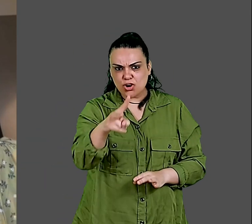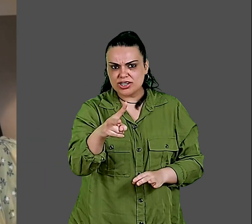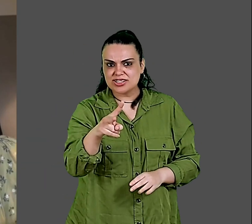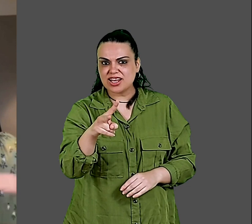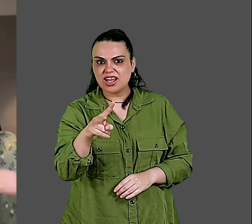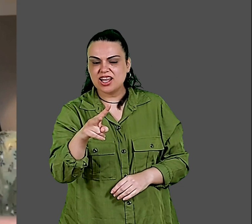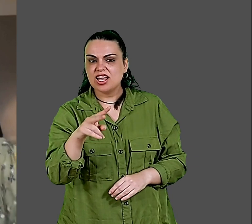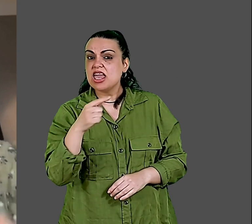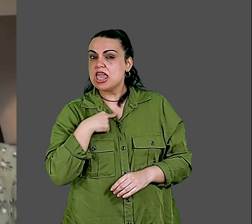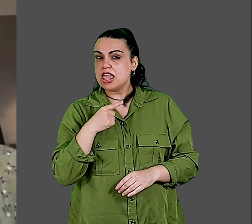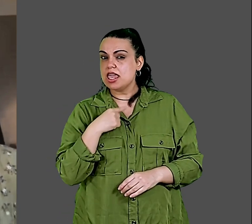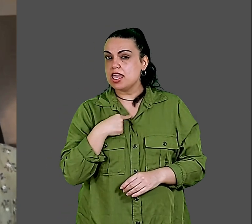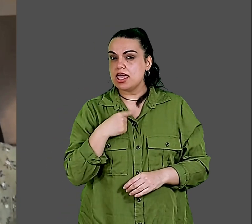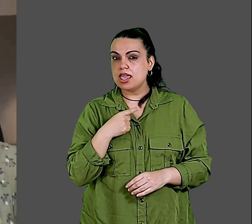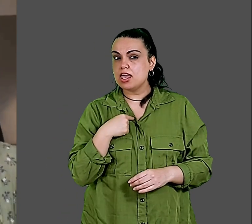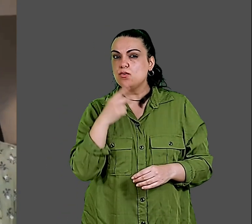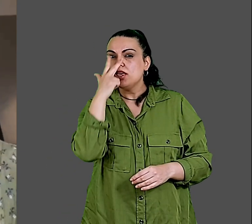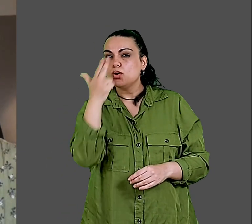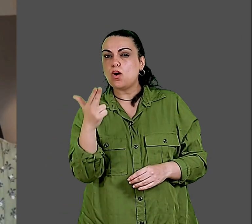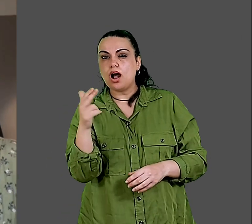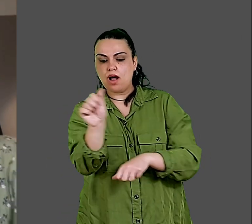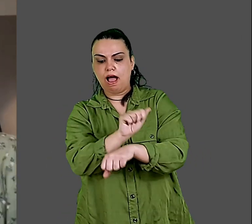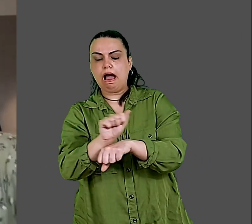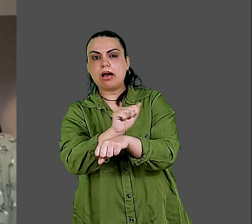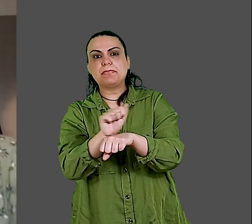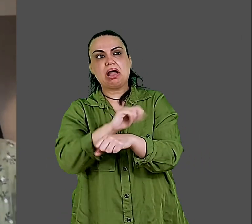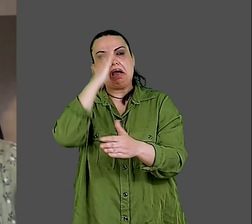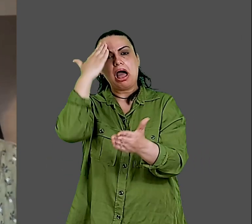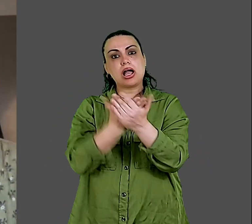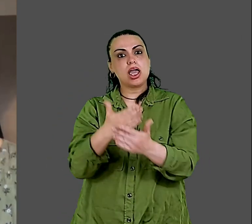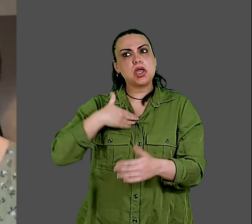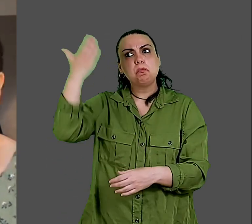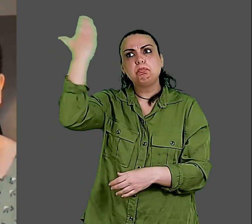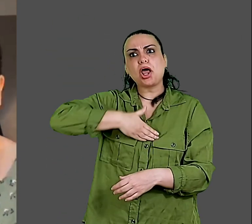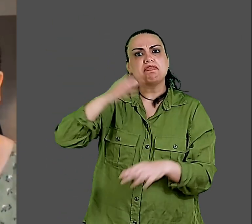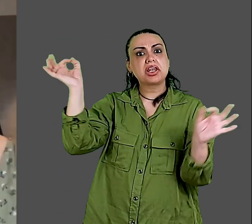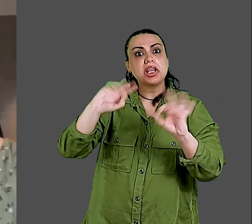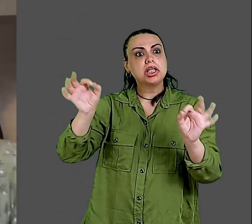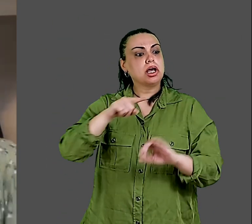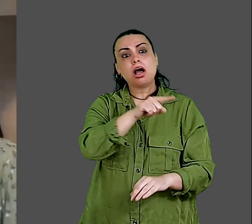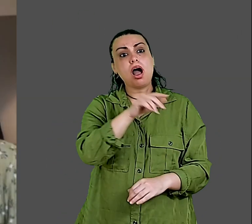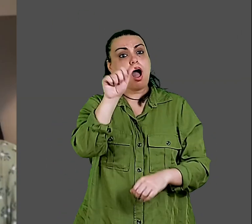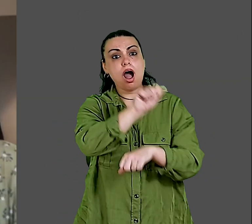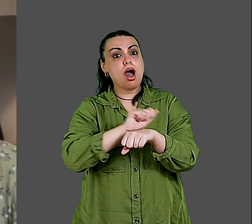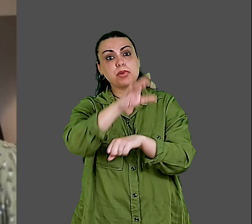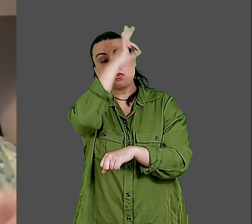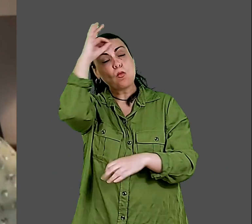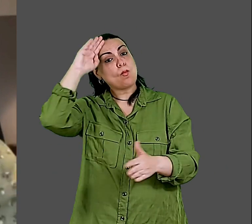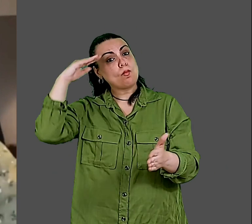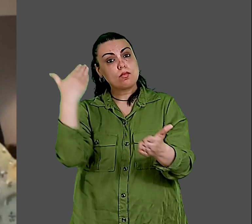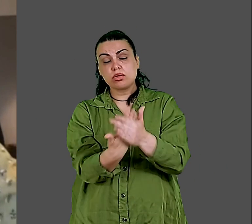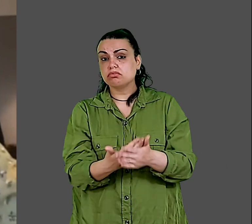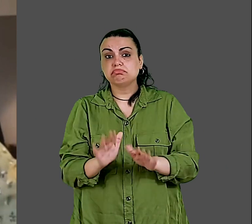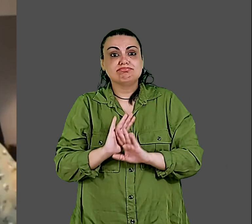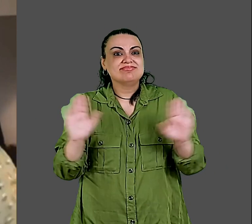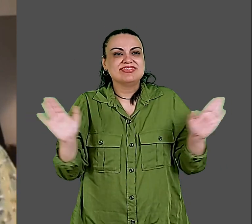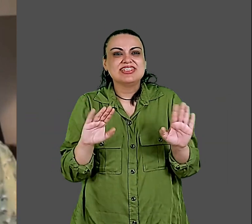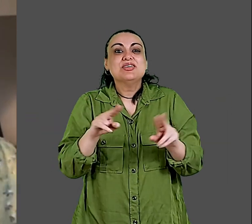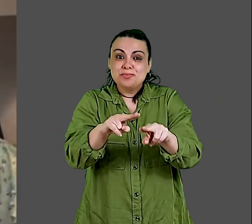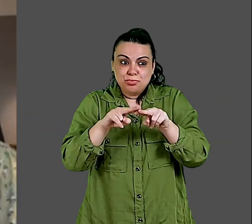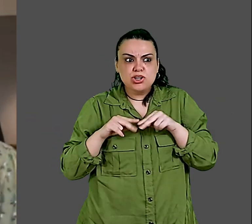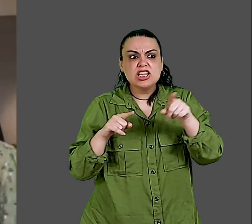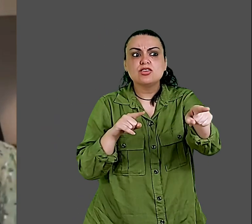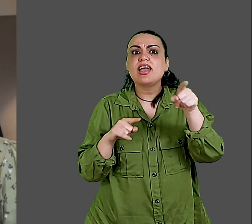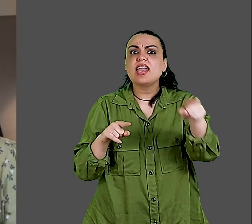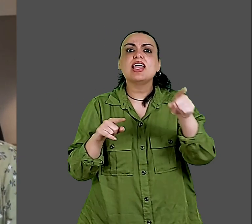Ele está dizendo, eu não estou te tratando como Abraão, não. Que creu no que eu disse sem eu provar nada. E isso lhe foi imputado por justiça. E por isso ele está lá com o pai da fé